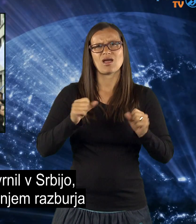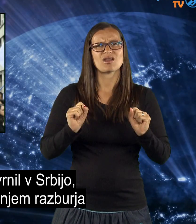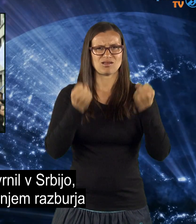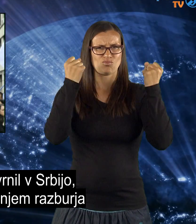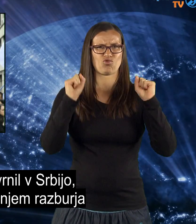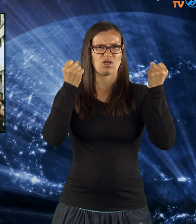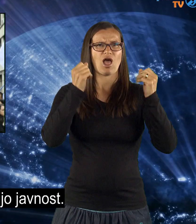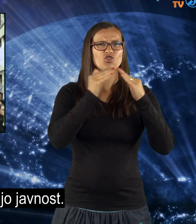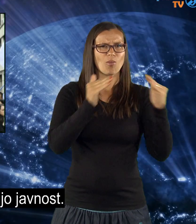javnost.